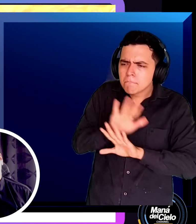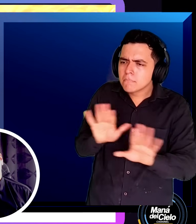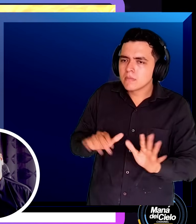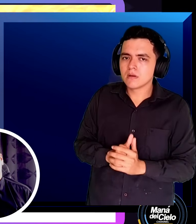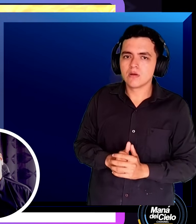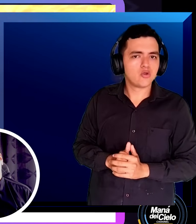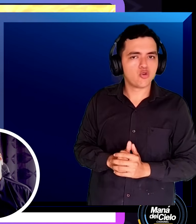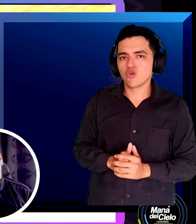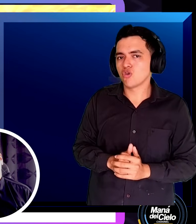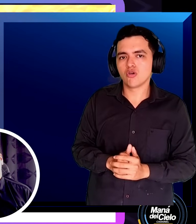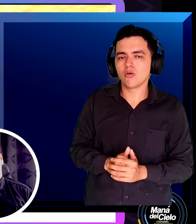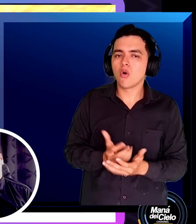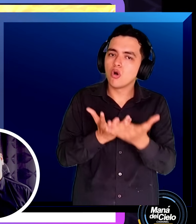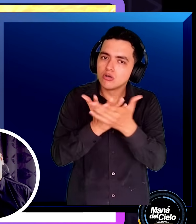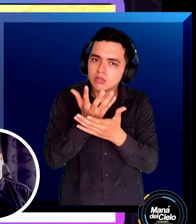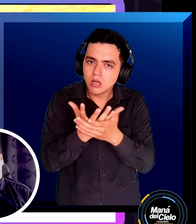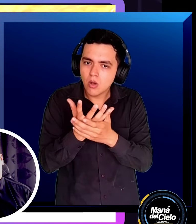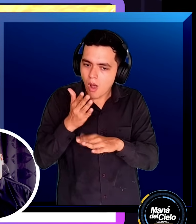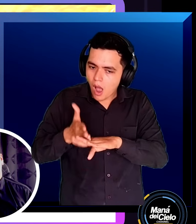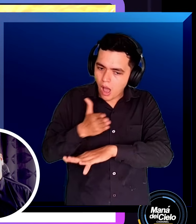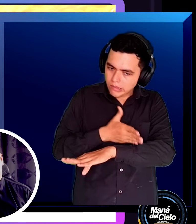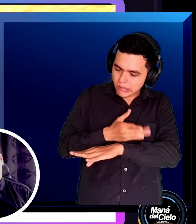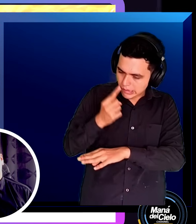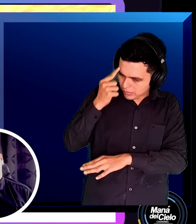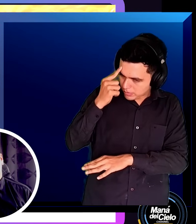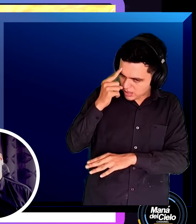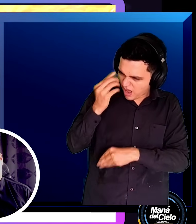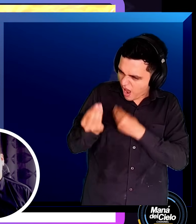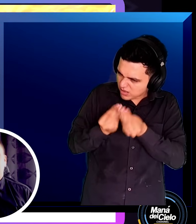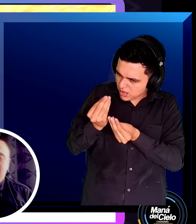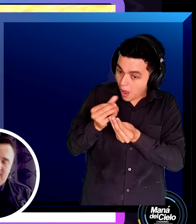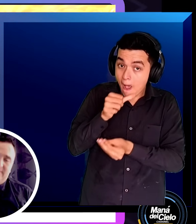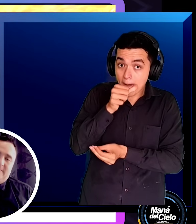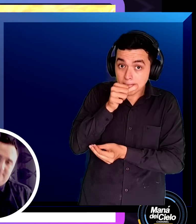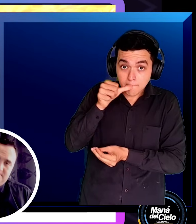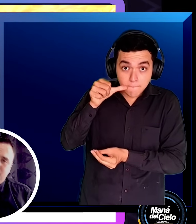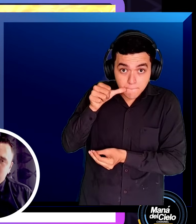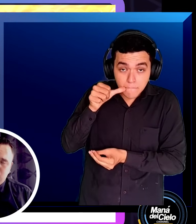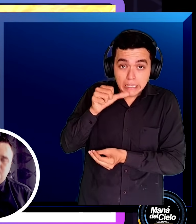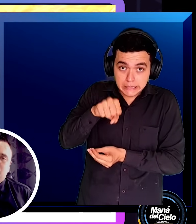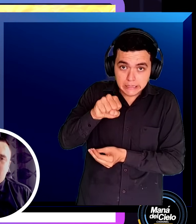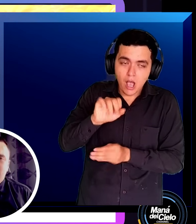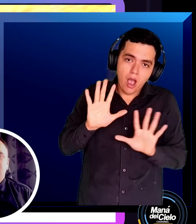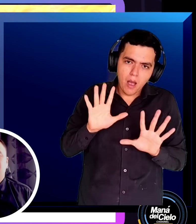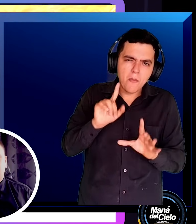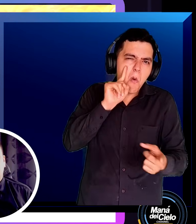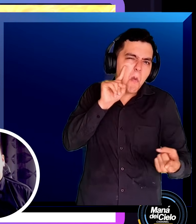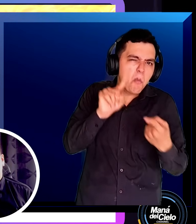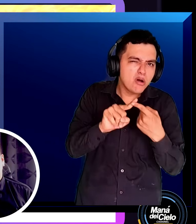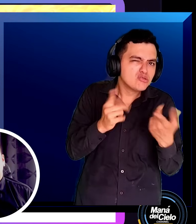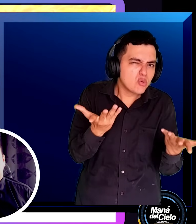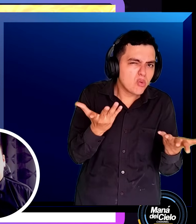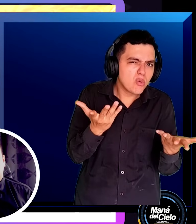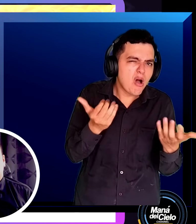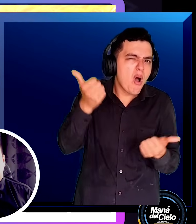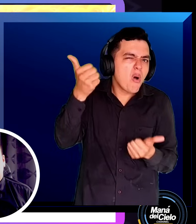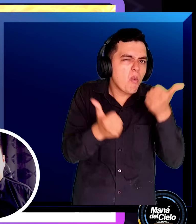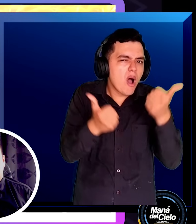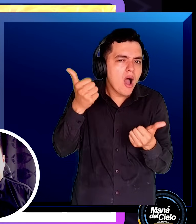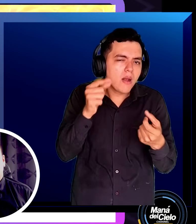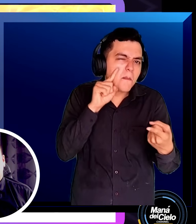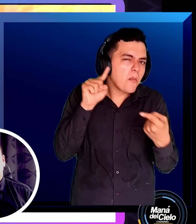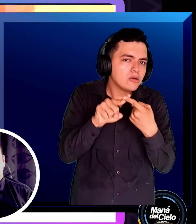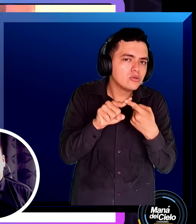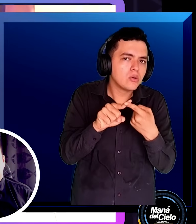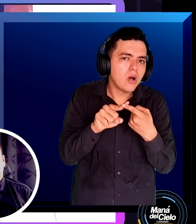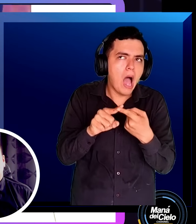hubo palabra de profecía: no es vuestra la guerra, sino de Dios. No teman, porque yo voy a estar con ustedes. Si ellos no